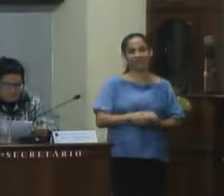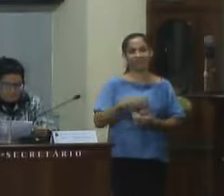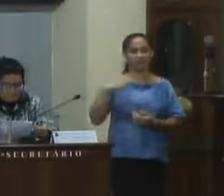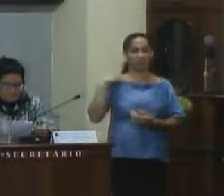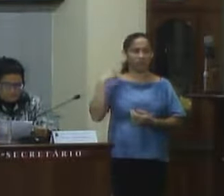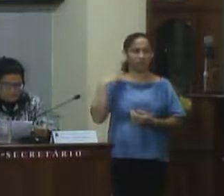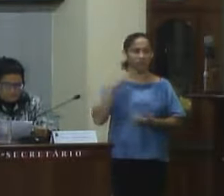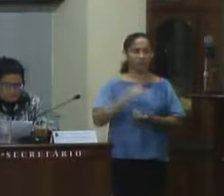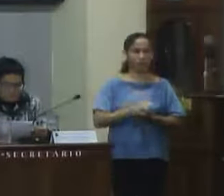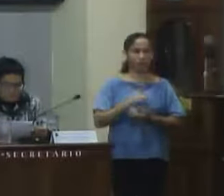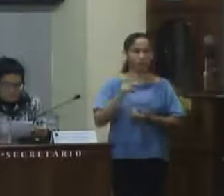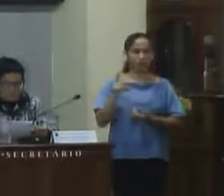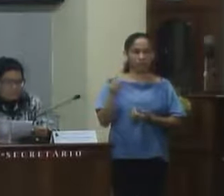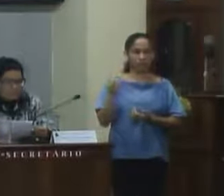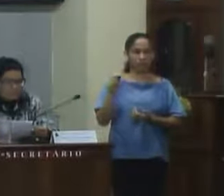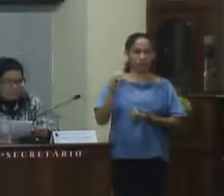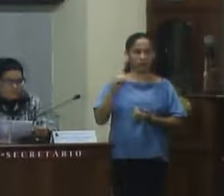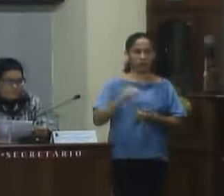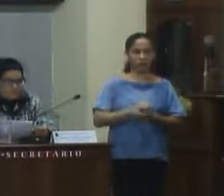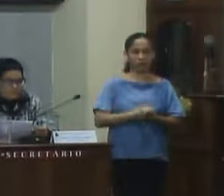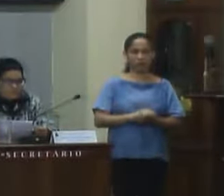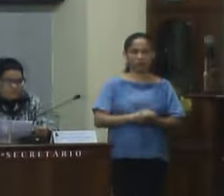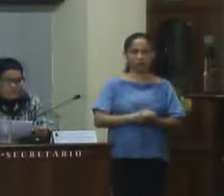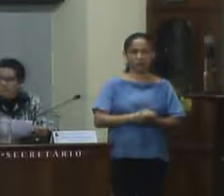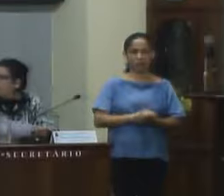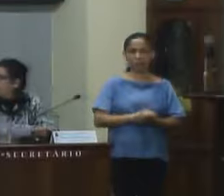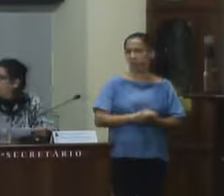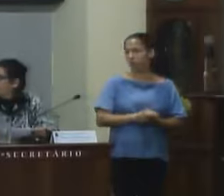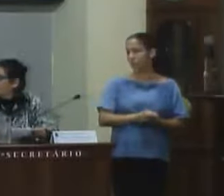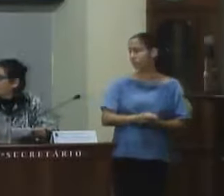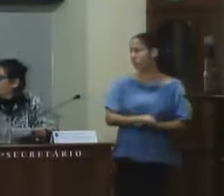Vereador Paulo Celso Alves Pena.